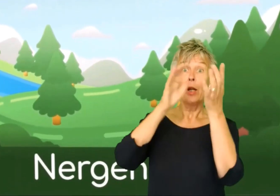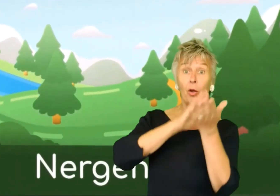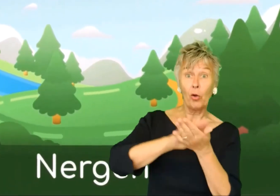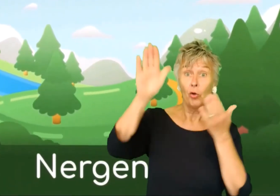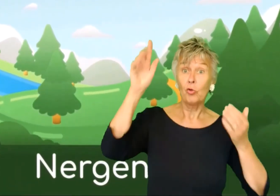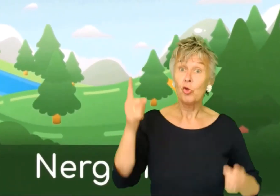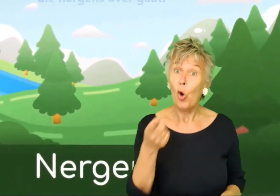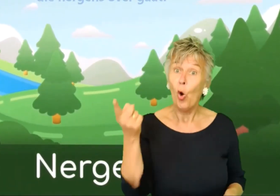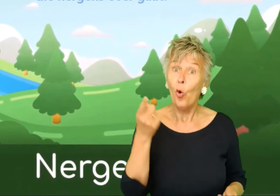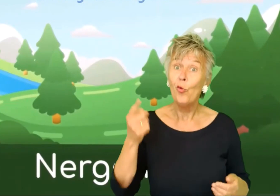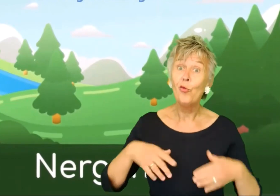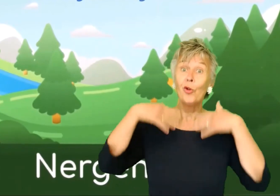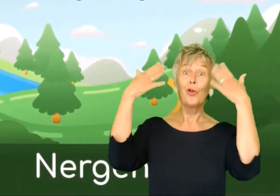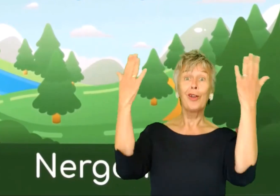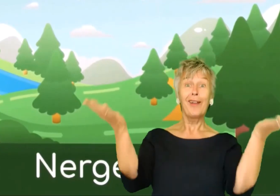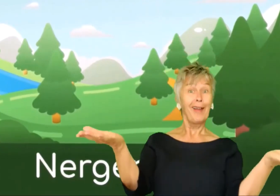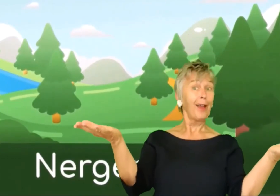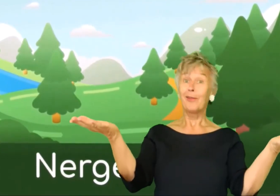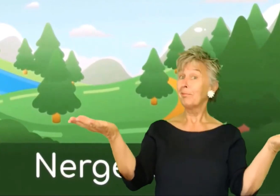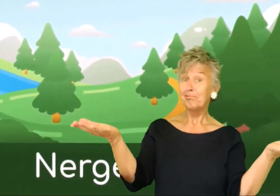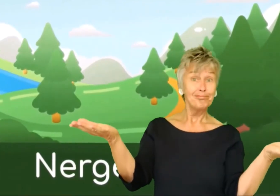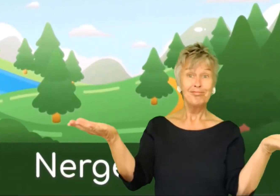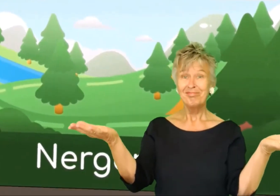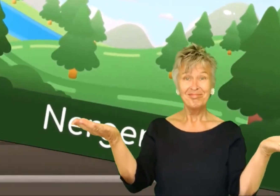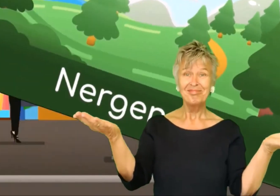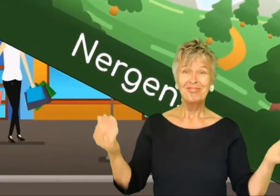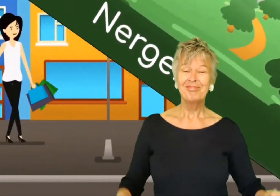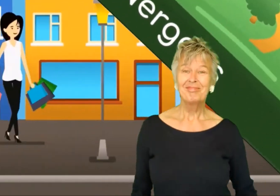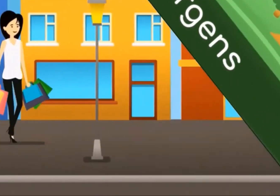die nergens overgaat.